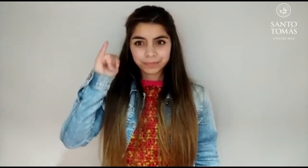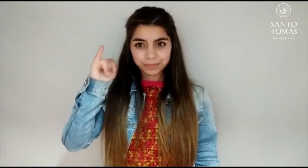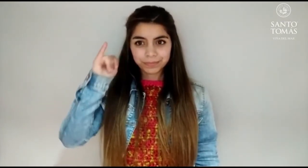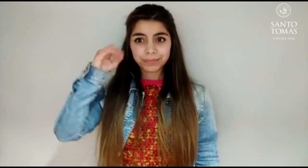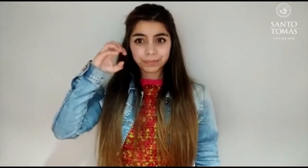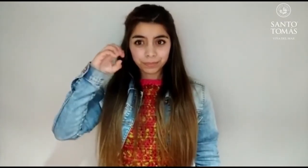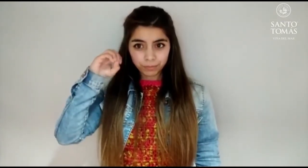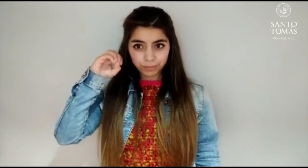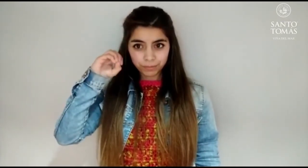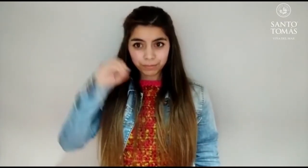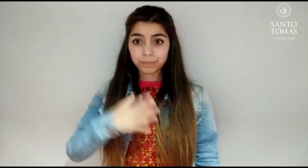Fabio,